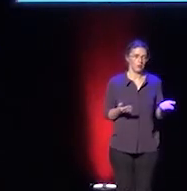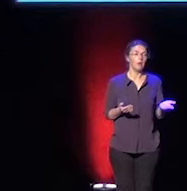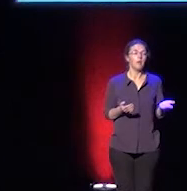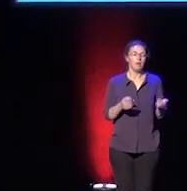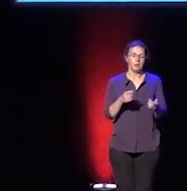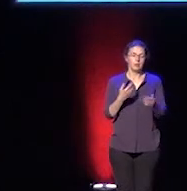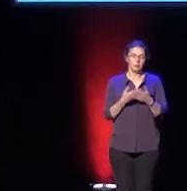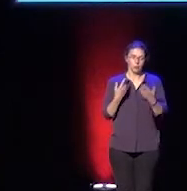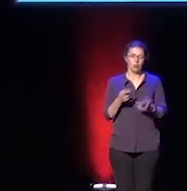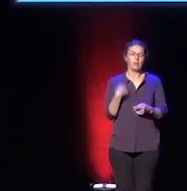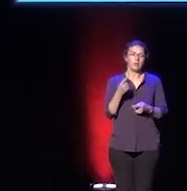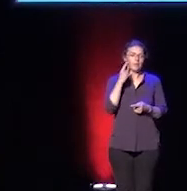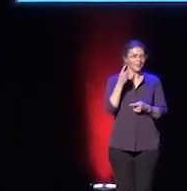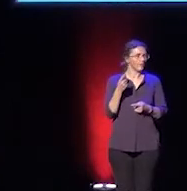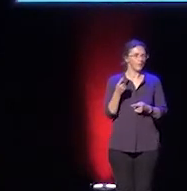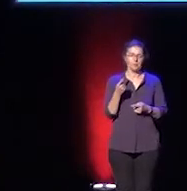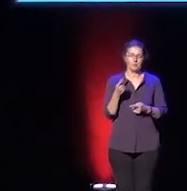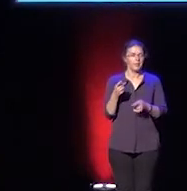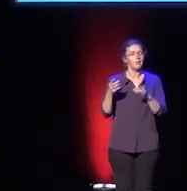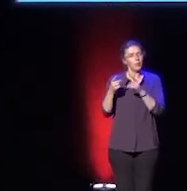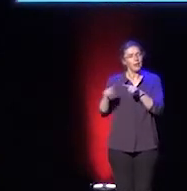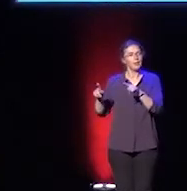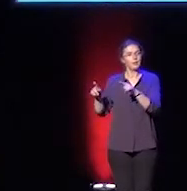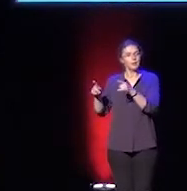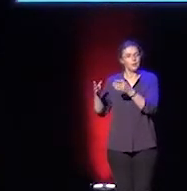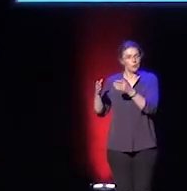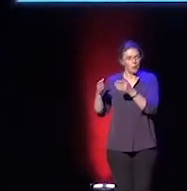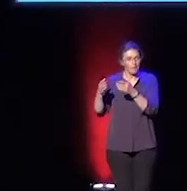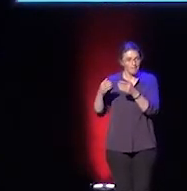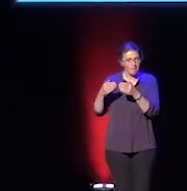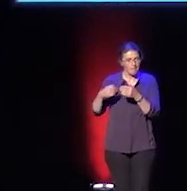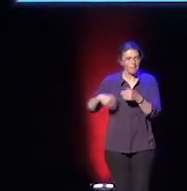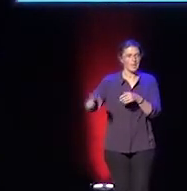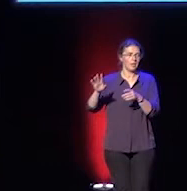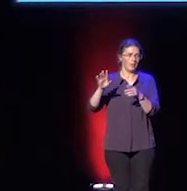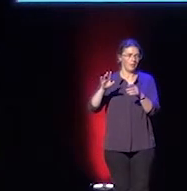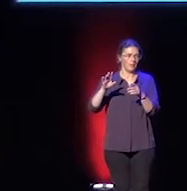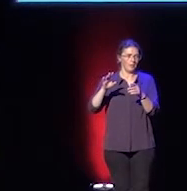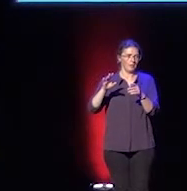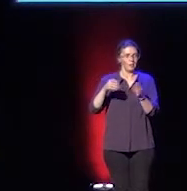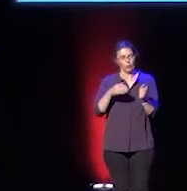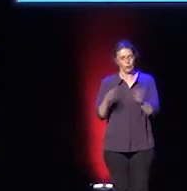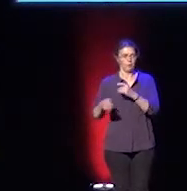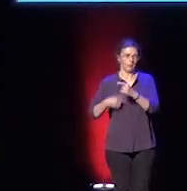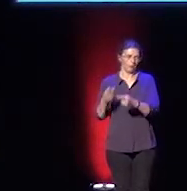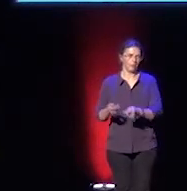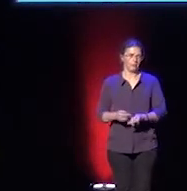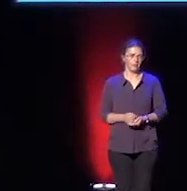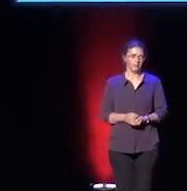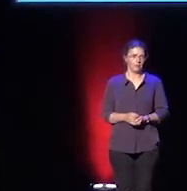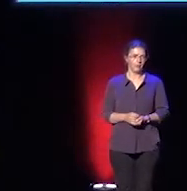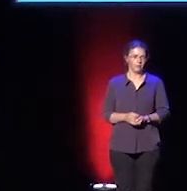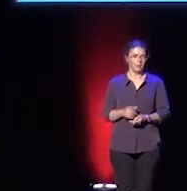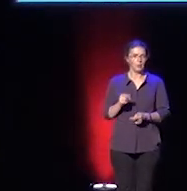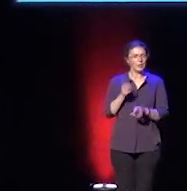wissen wir, dass an anderer Stelle noch einiges, noch mehr daneben geht. Dass